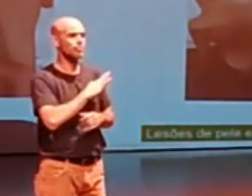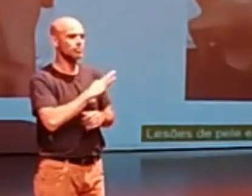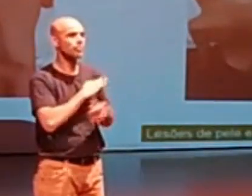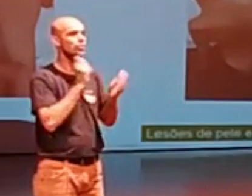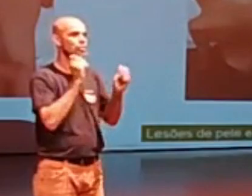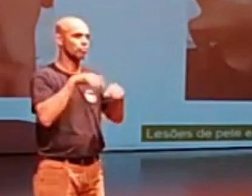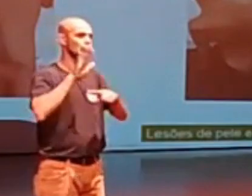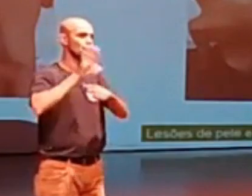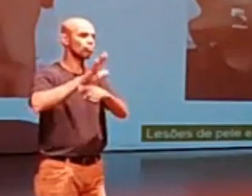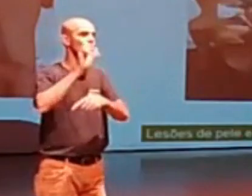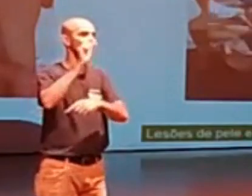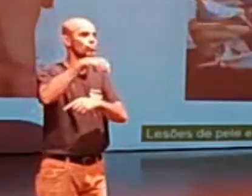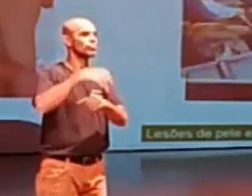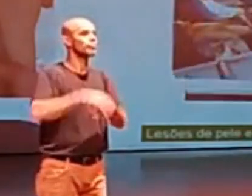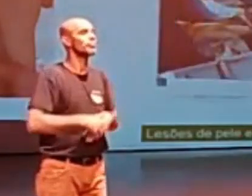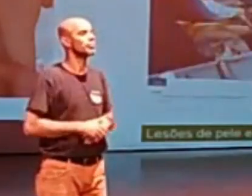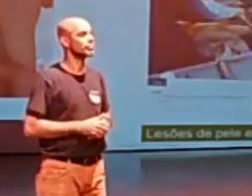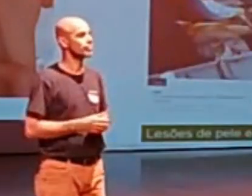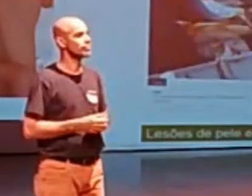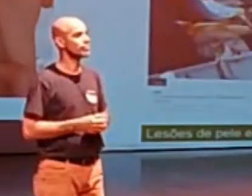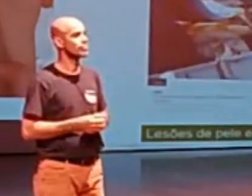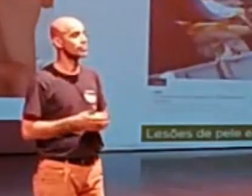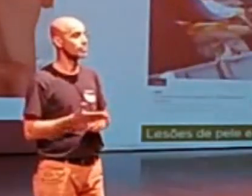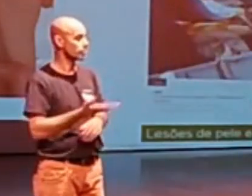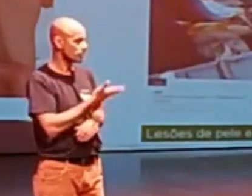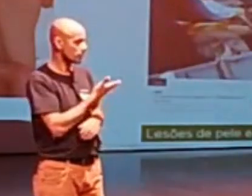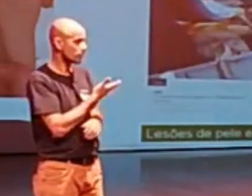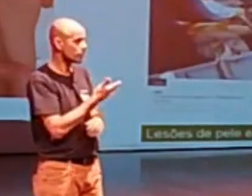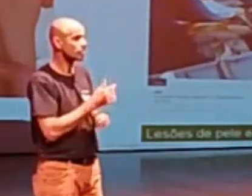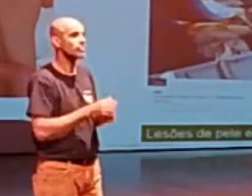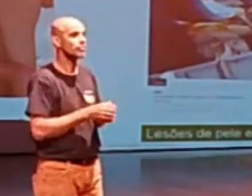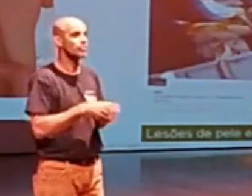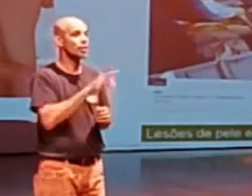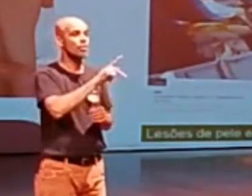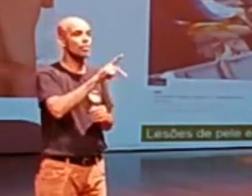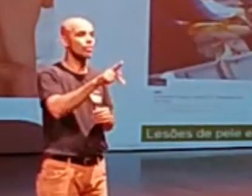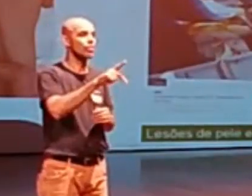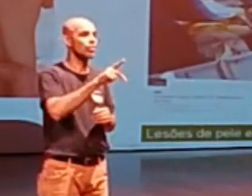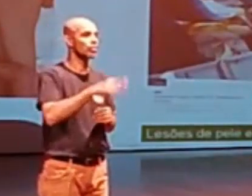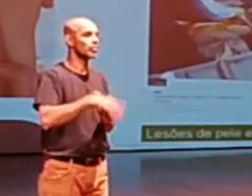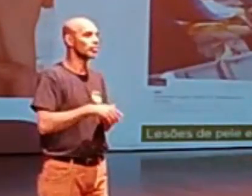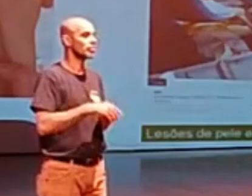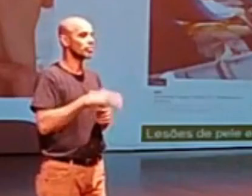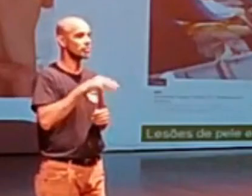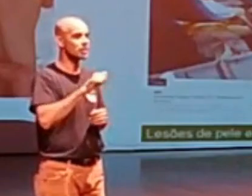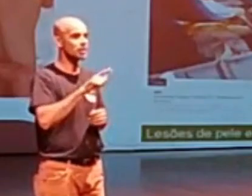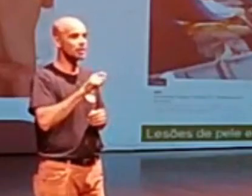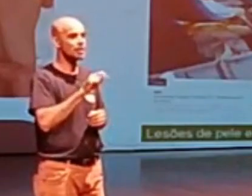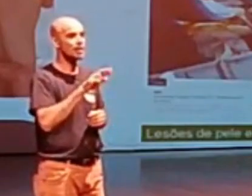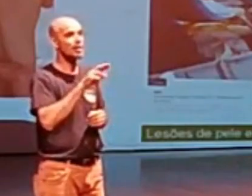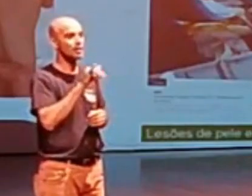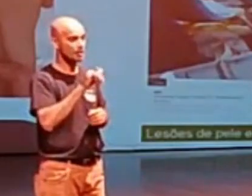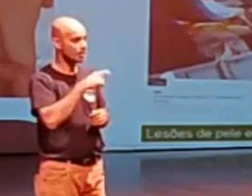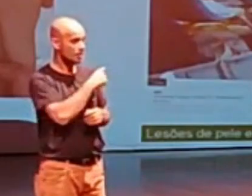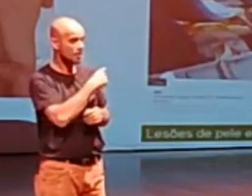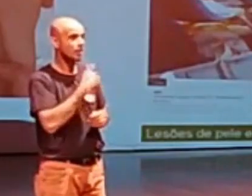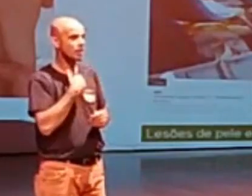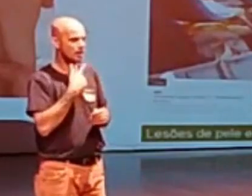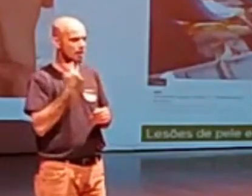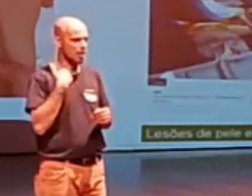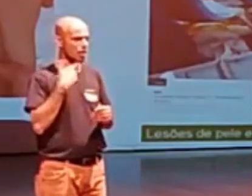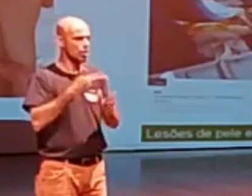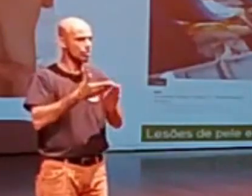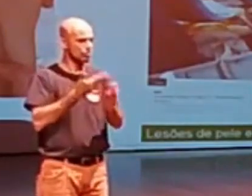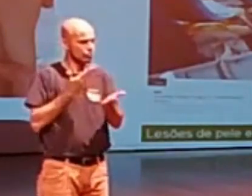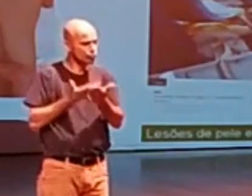consegue ajudar. E aí, veio esse professor, que é o professor Miladi. Eu estava na minha época de residência com o professor Elton